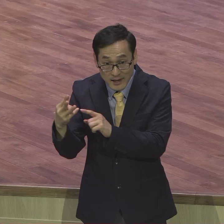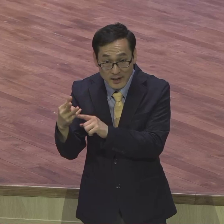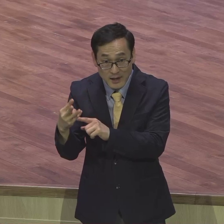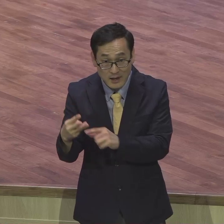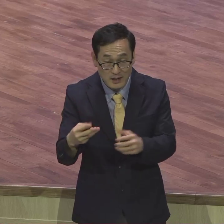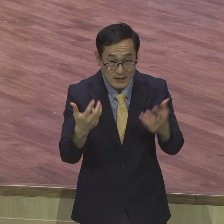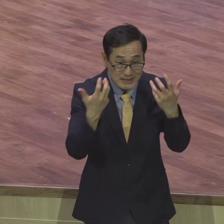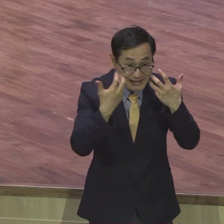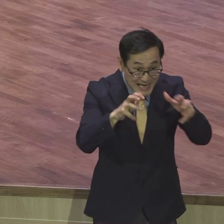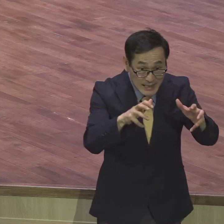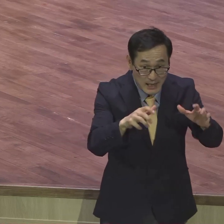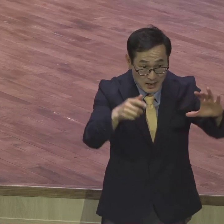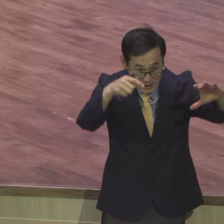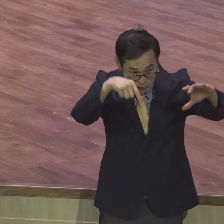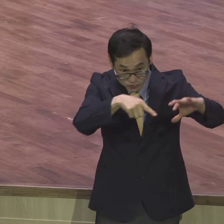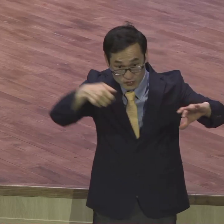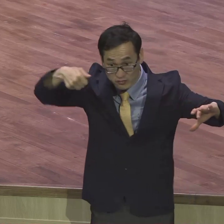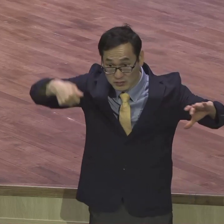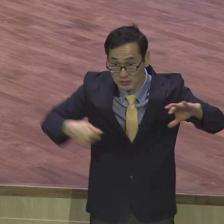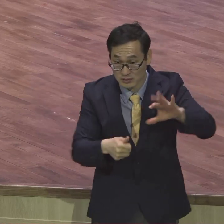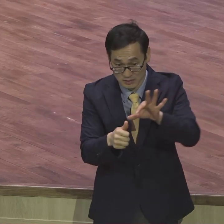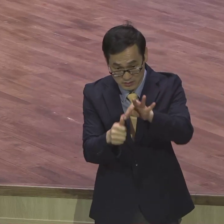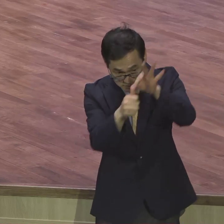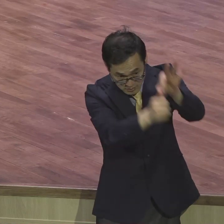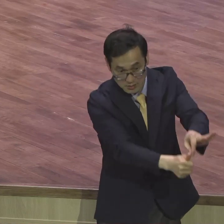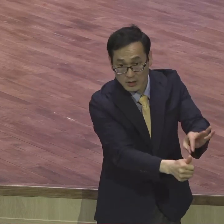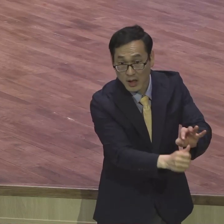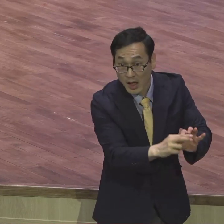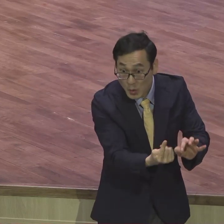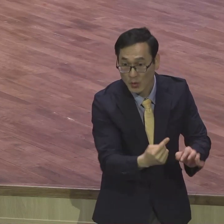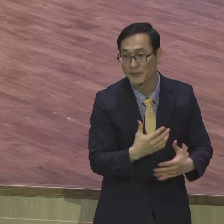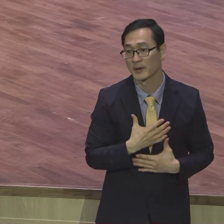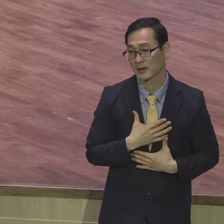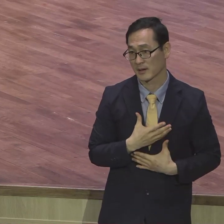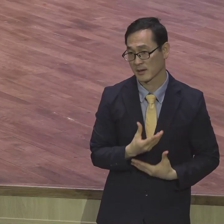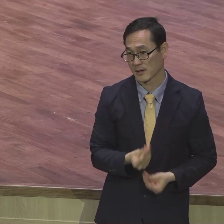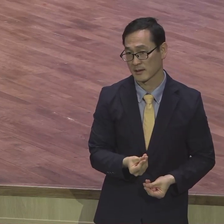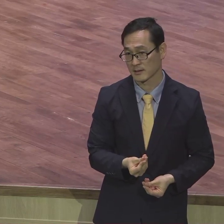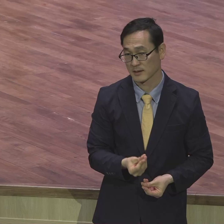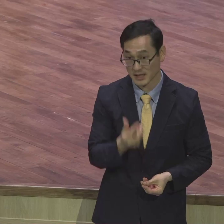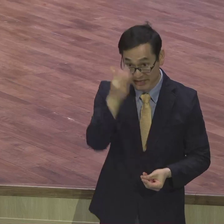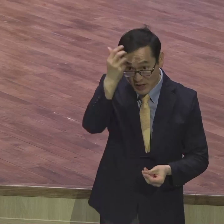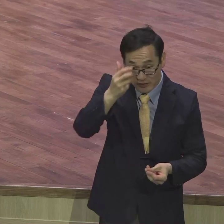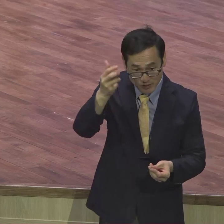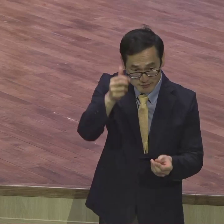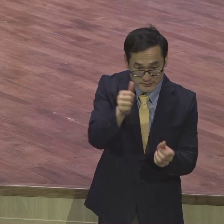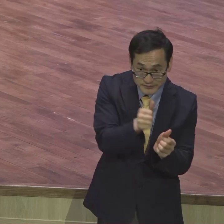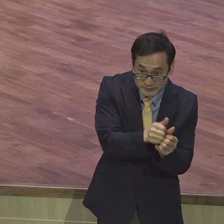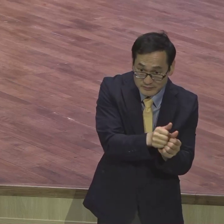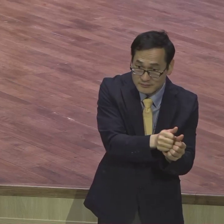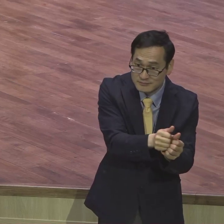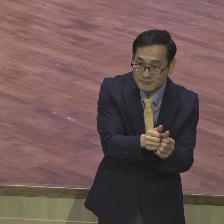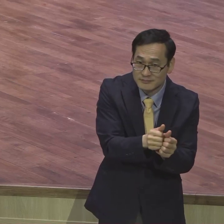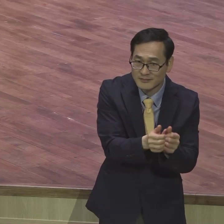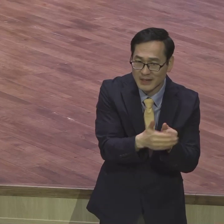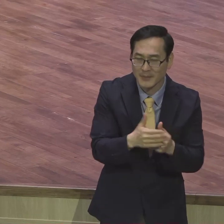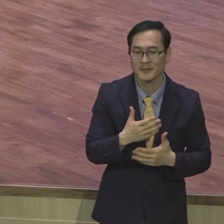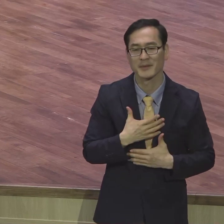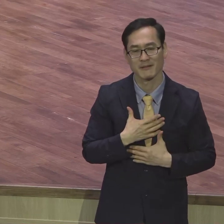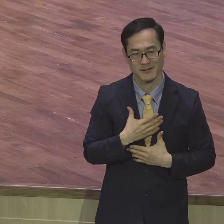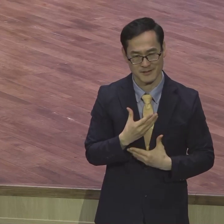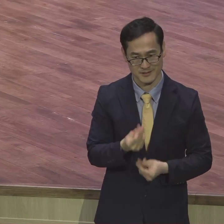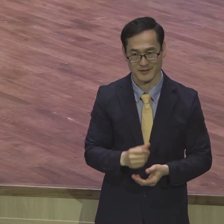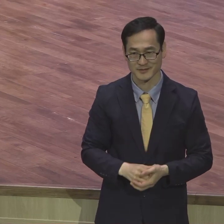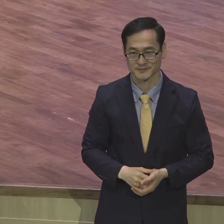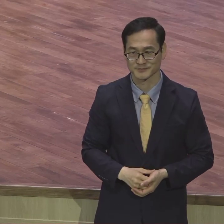평안했다니까요. 내 영혼은 평안이에요. 여러분 영의 생각은 평안입니다. 영적으로 생각하고